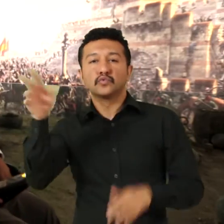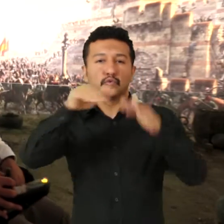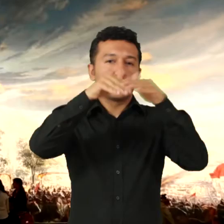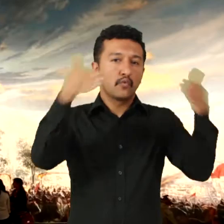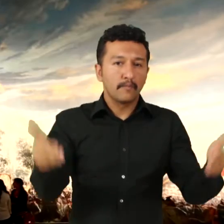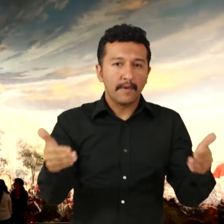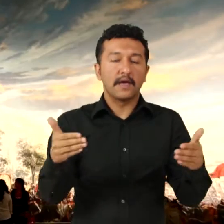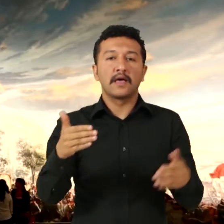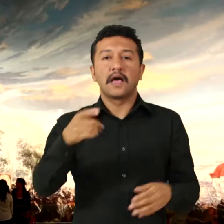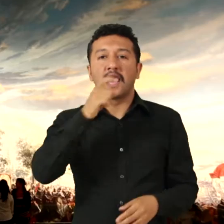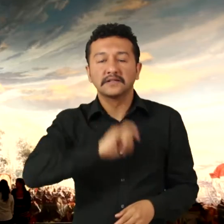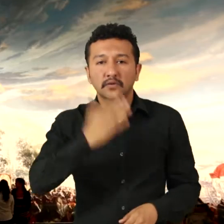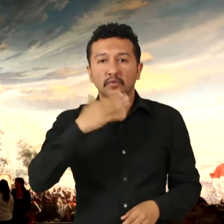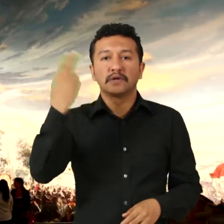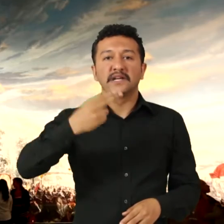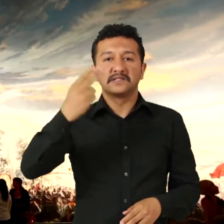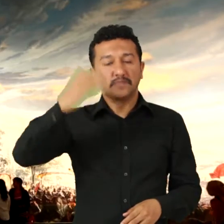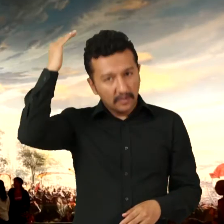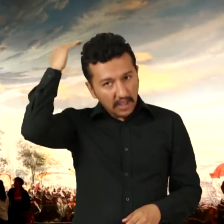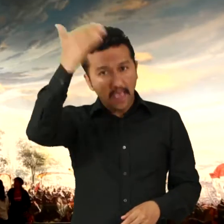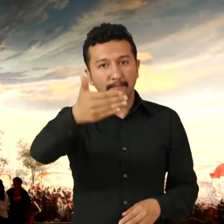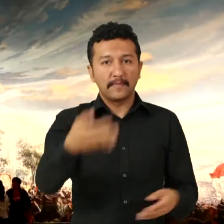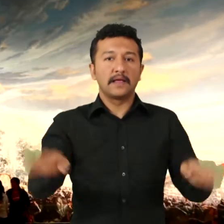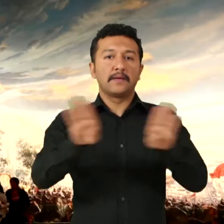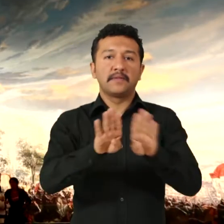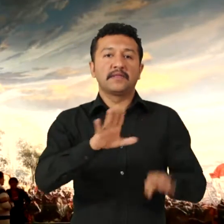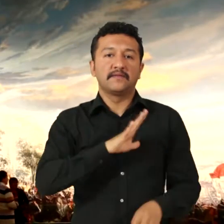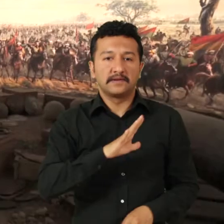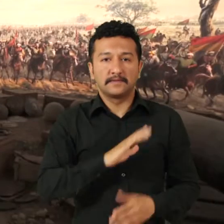olarak kesintisiz ve resmin üst bölümünü kapatmaktadır.